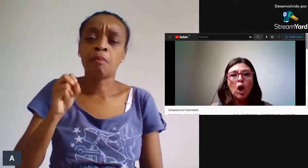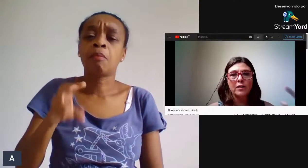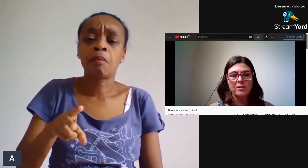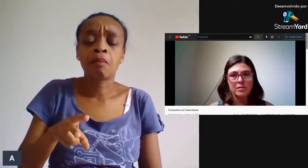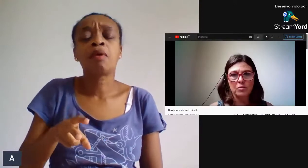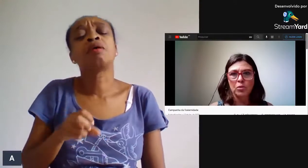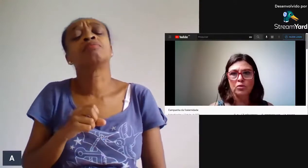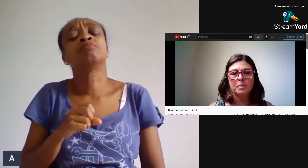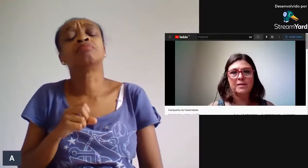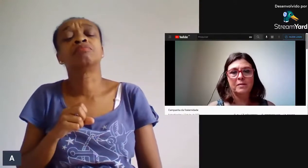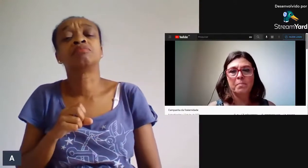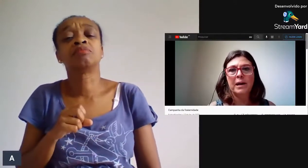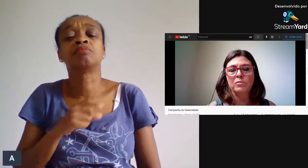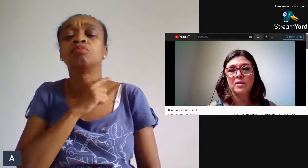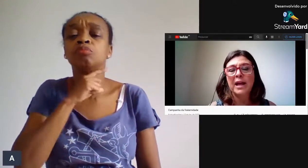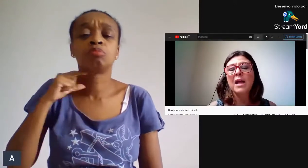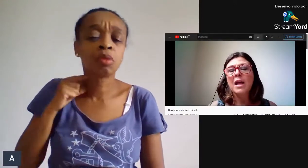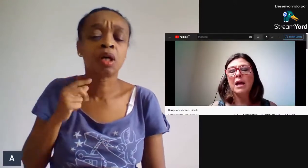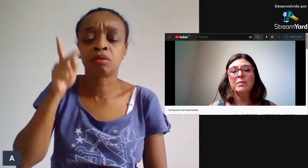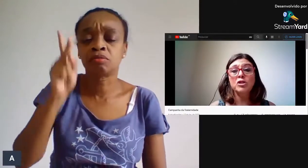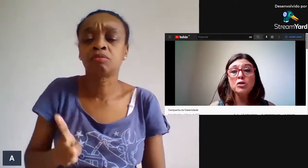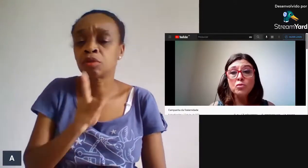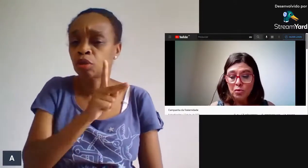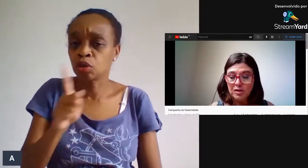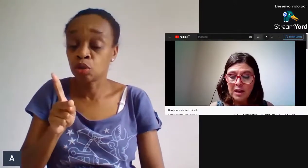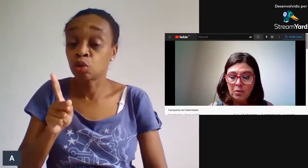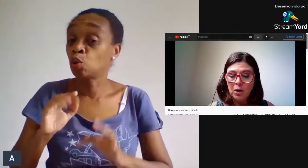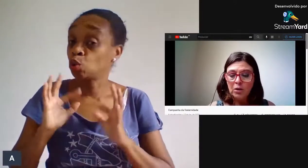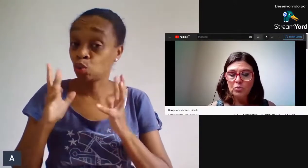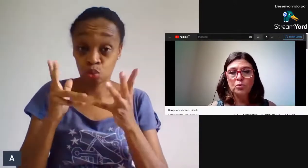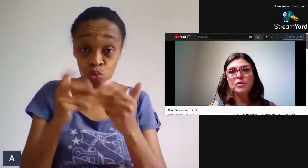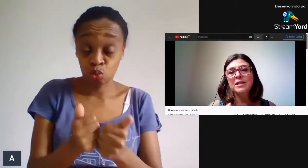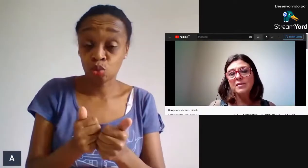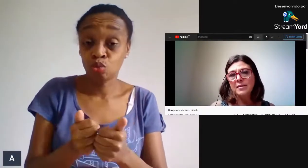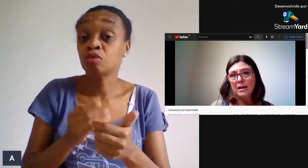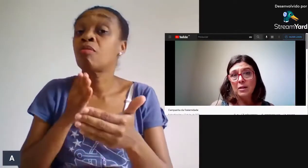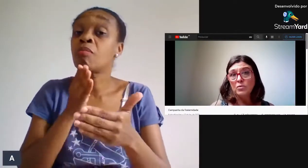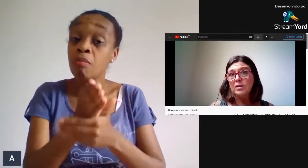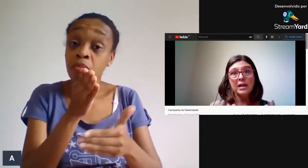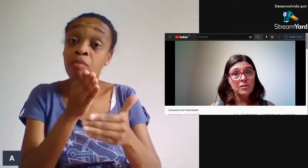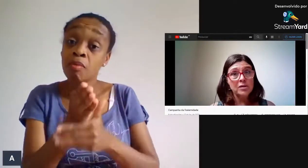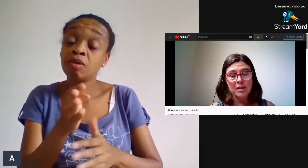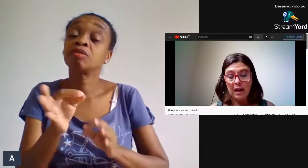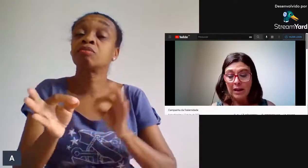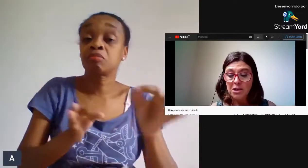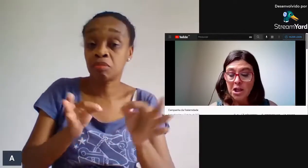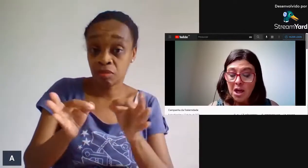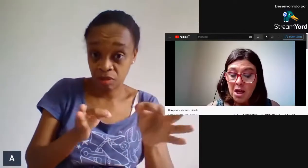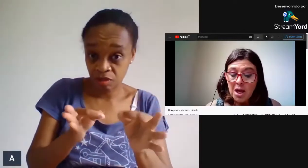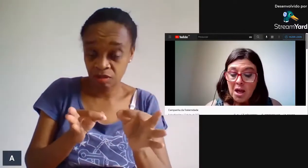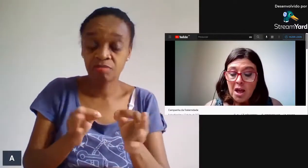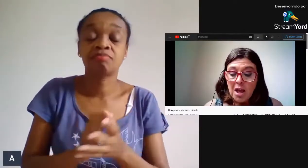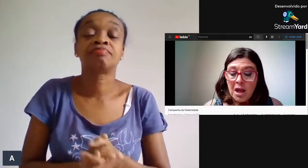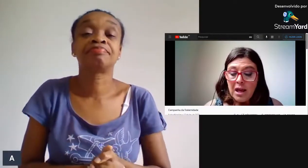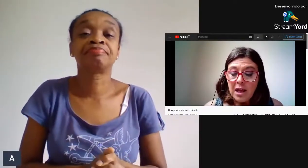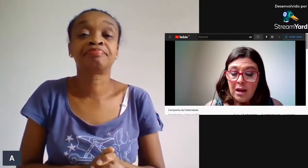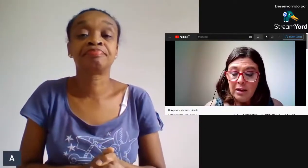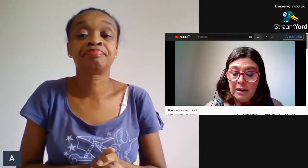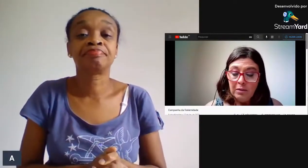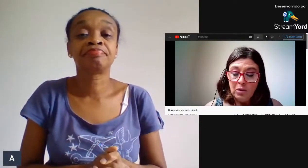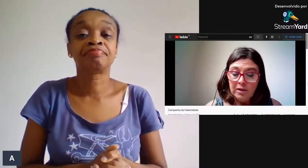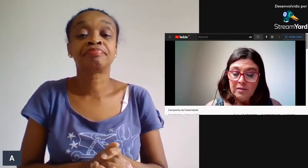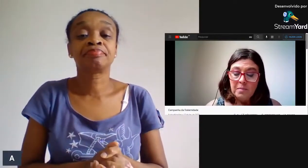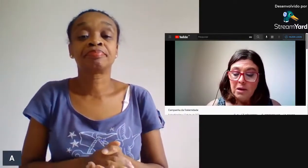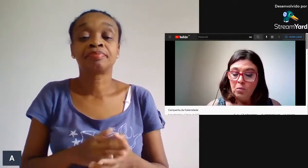É para nós todos participarmos, né? É uma discussão dos cristãos da sociedade.